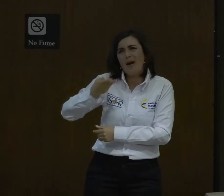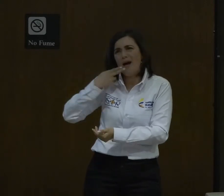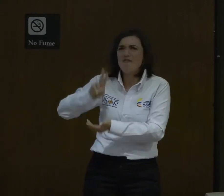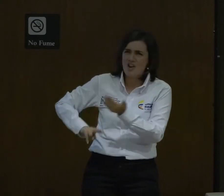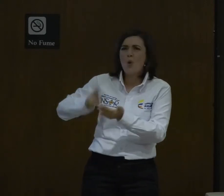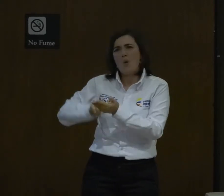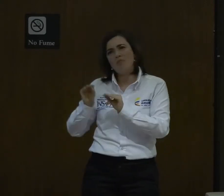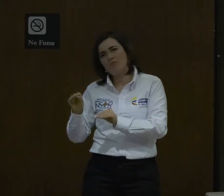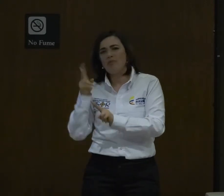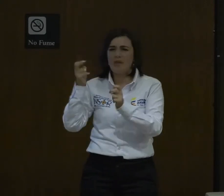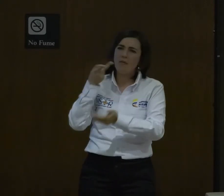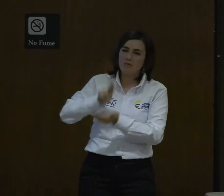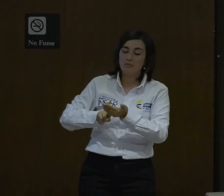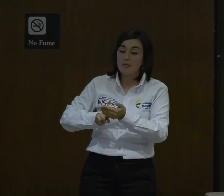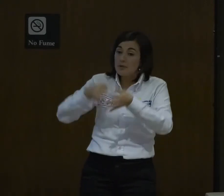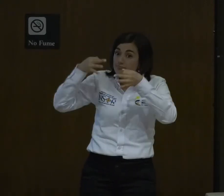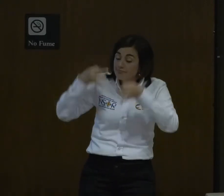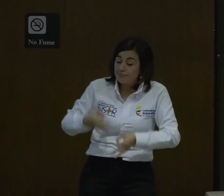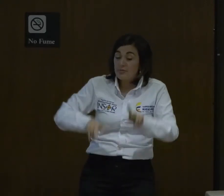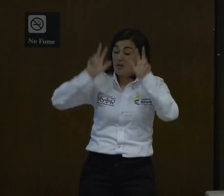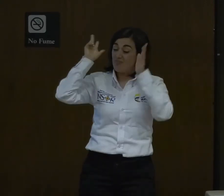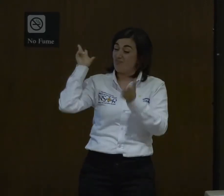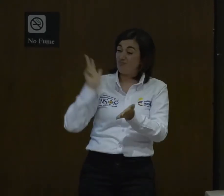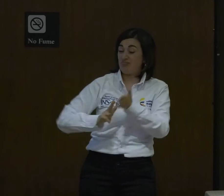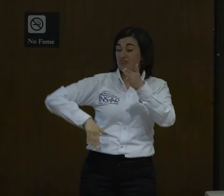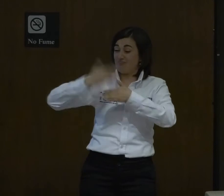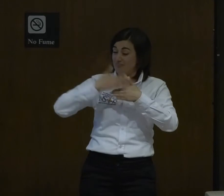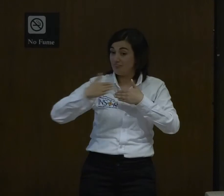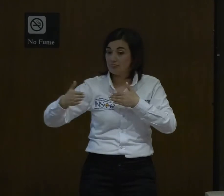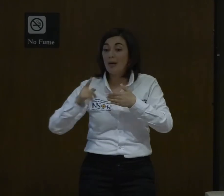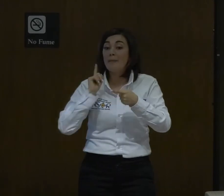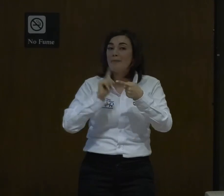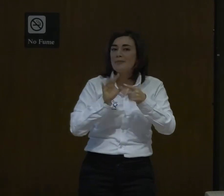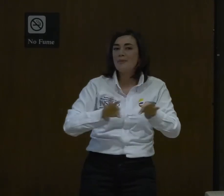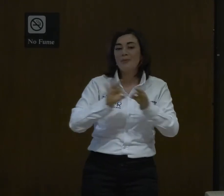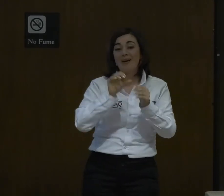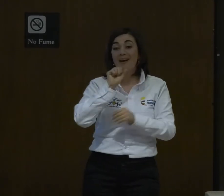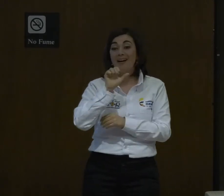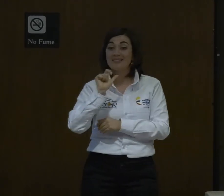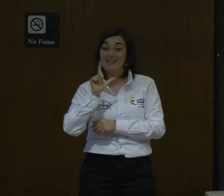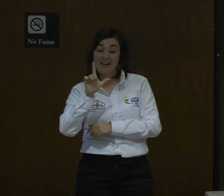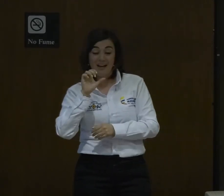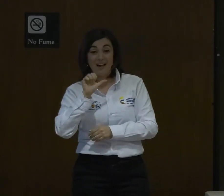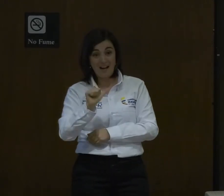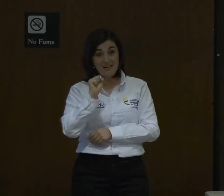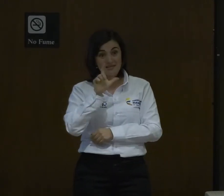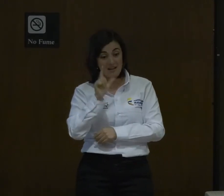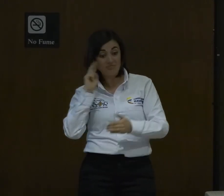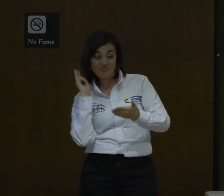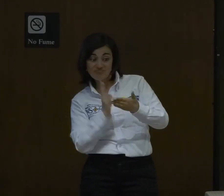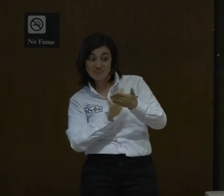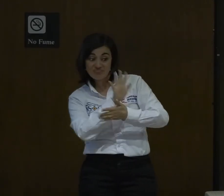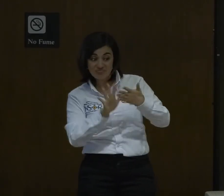podemos hablar de bilingüismo antes del reconocimiento de la ASL, es decir, el bilingüismo quiere